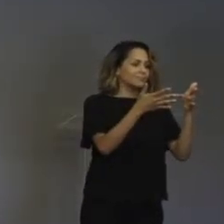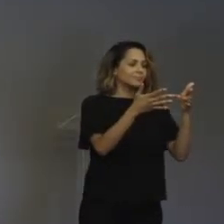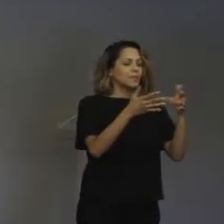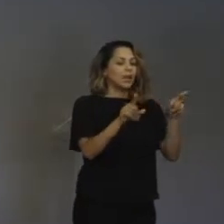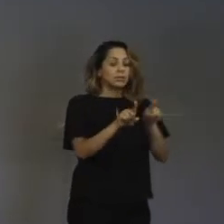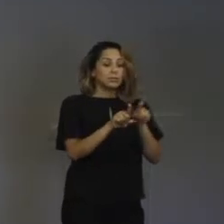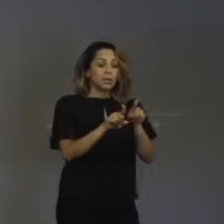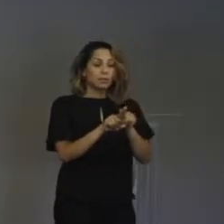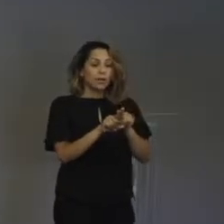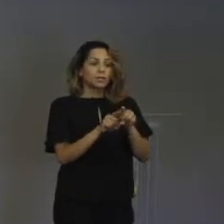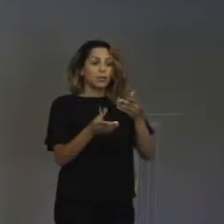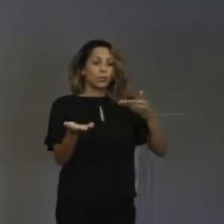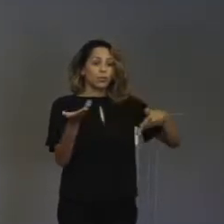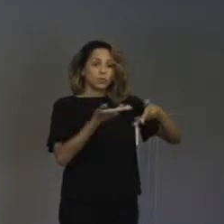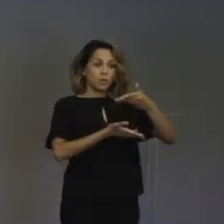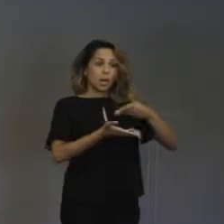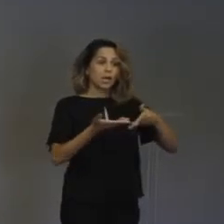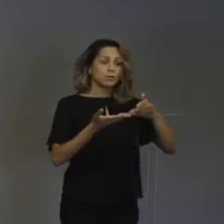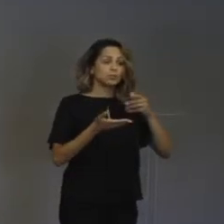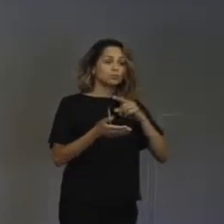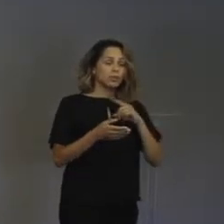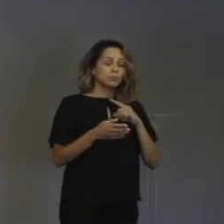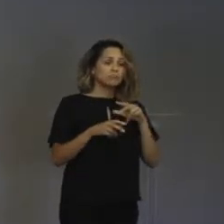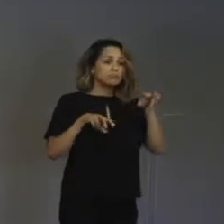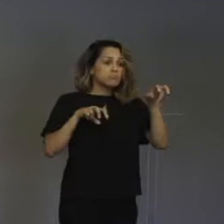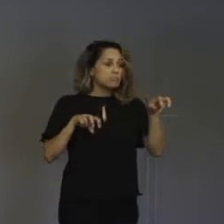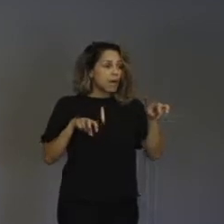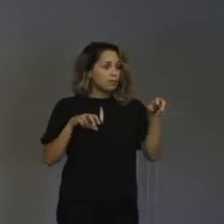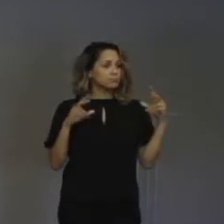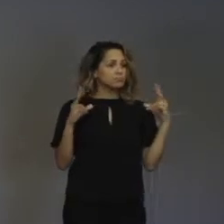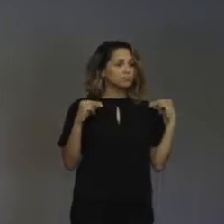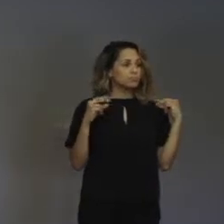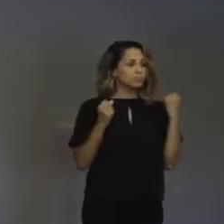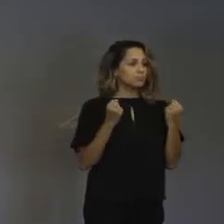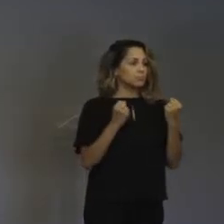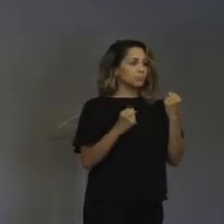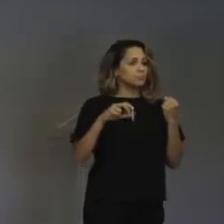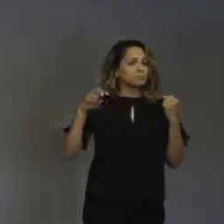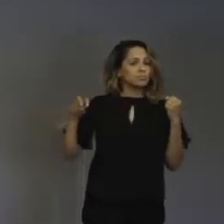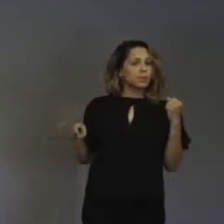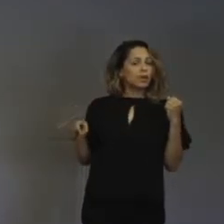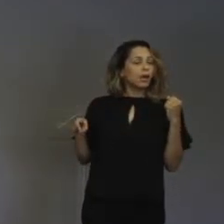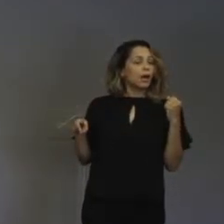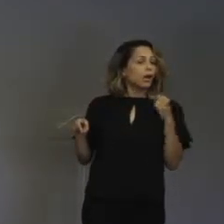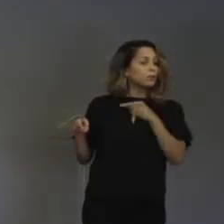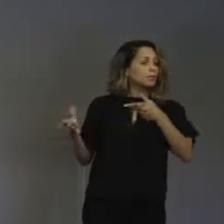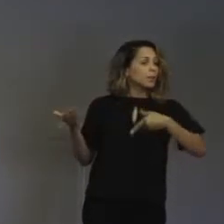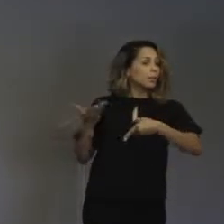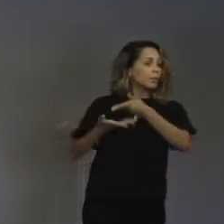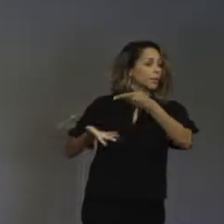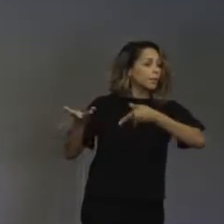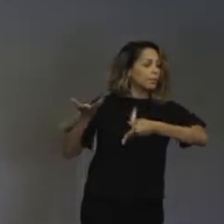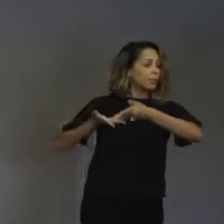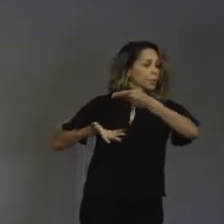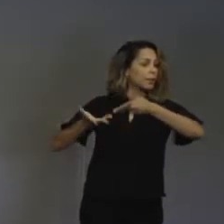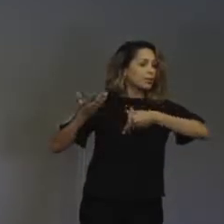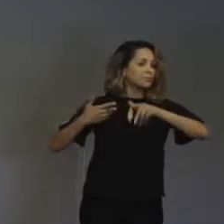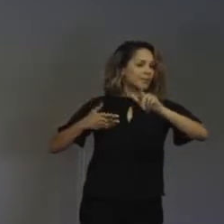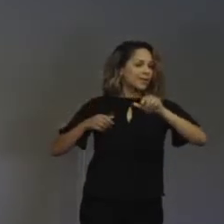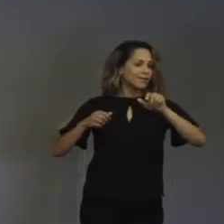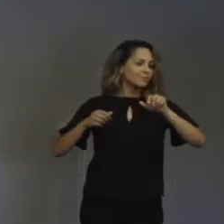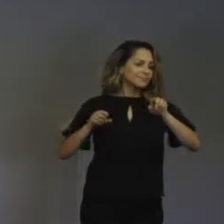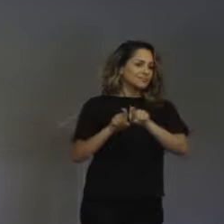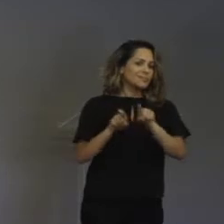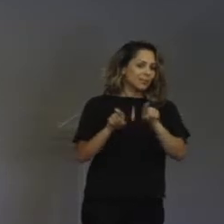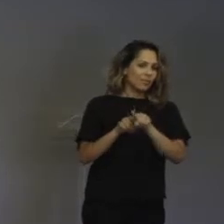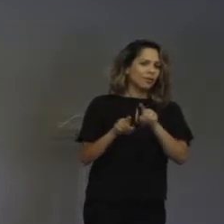também um espaço de networking. Então, né, e isso também atende empresas, né, o setor social e o